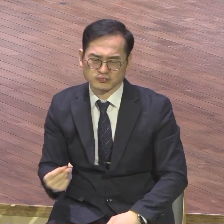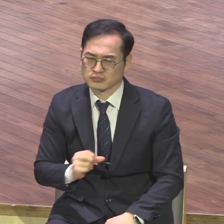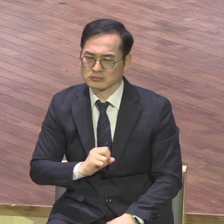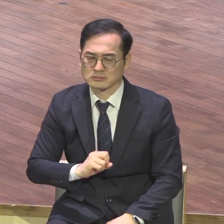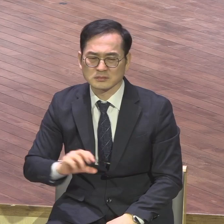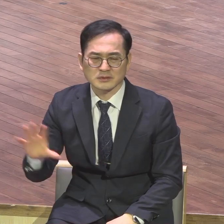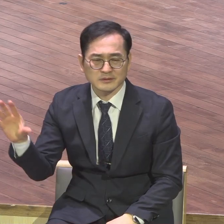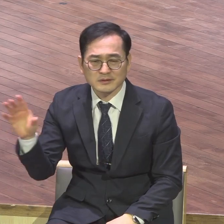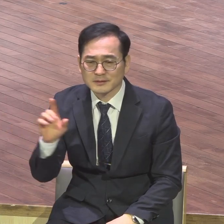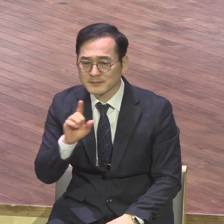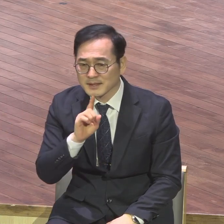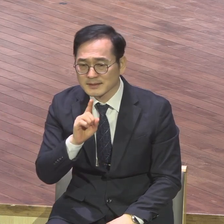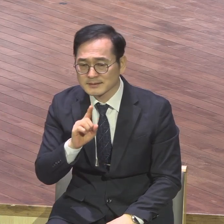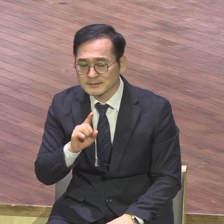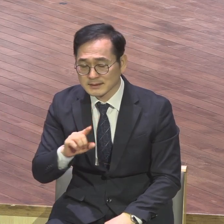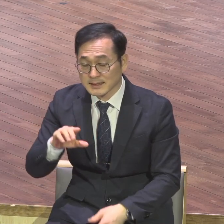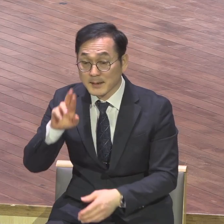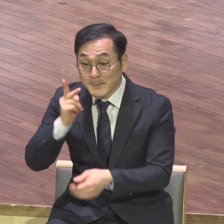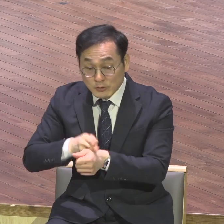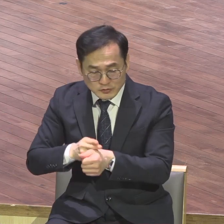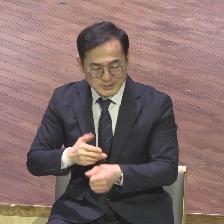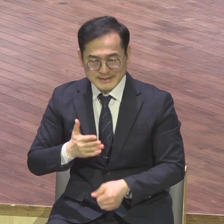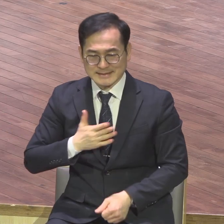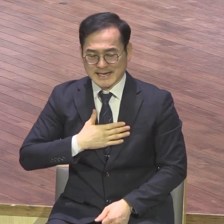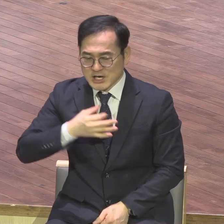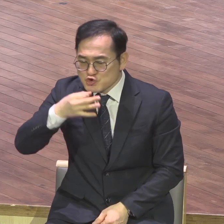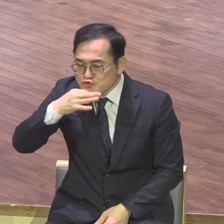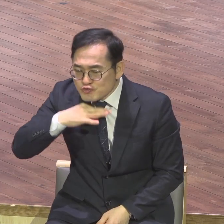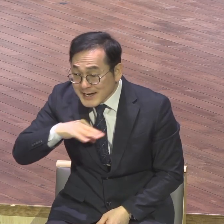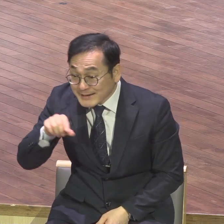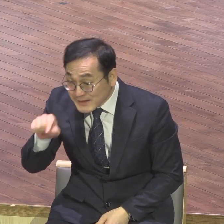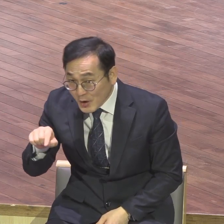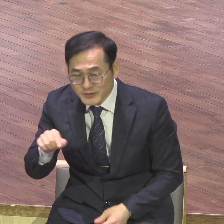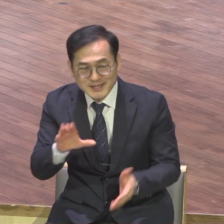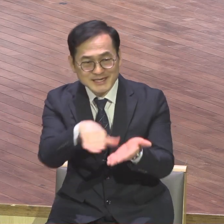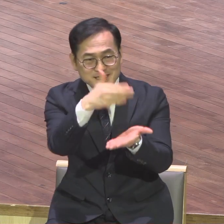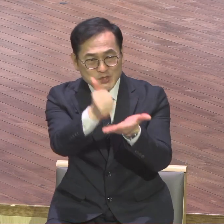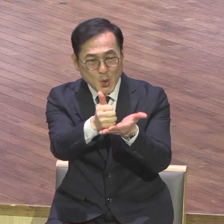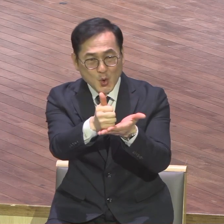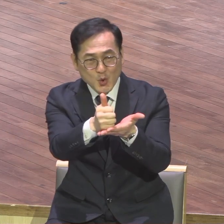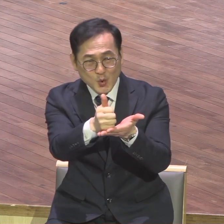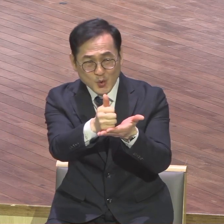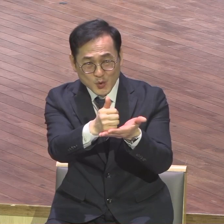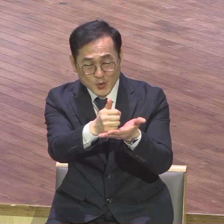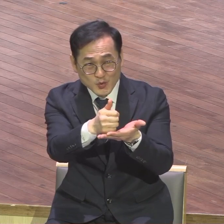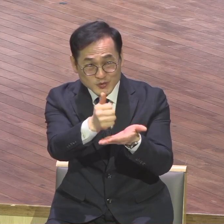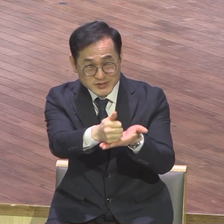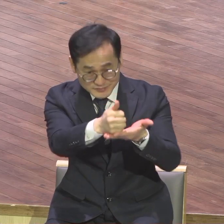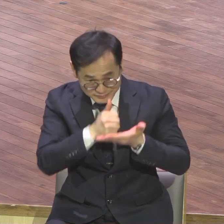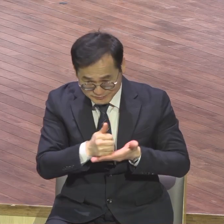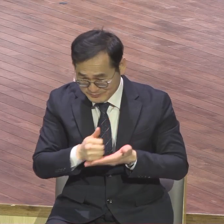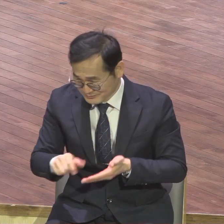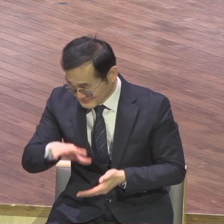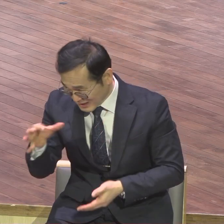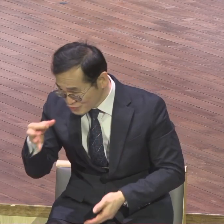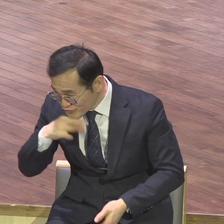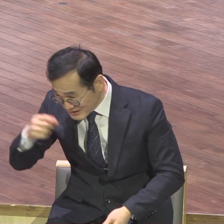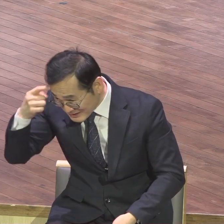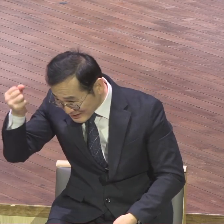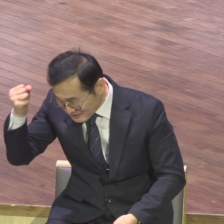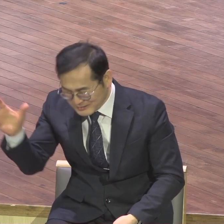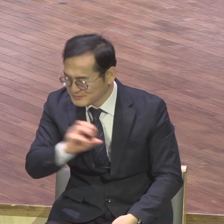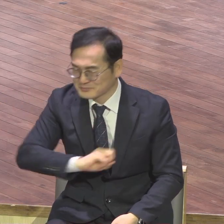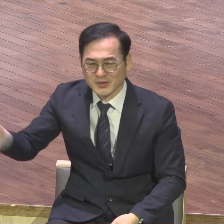그러나 무엇이든지 내게 유익하던 것은 내가 그리스도를 위하여 다 해로우길 뿐더러 또한 모든 것을 해로우기면 내